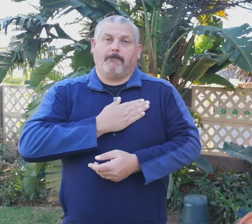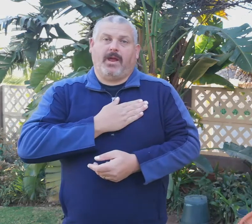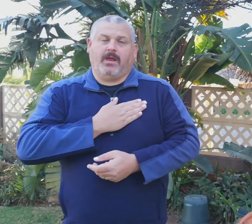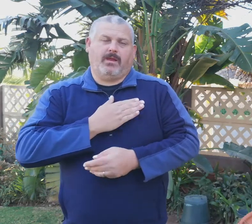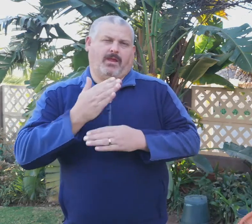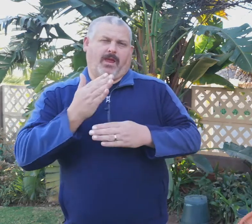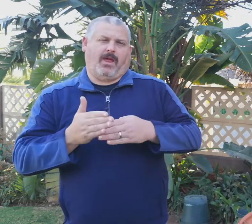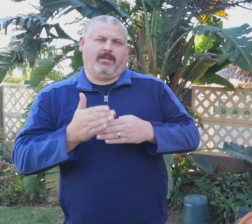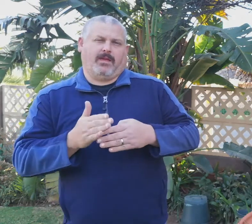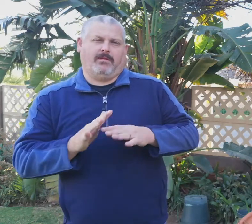my einde